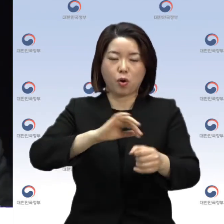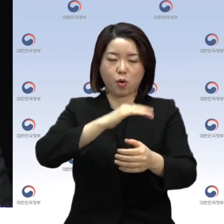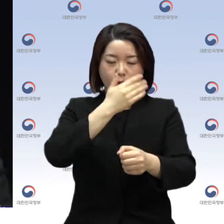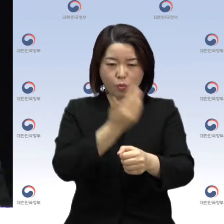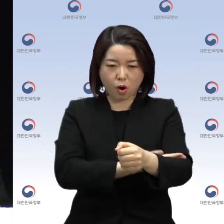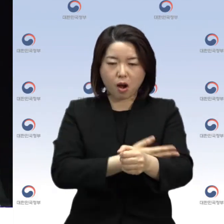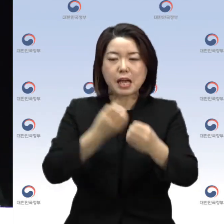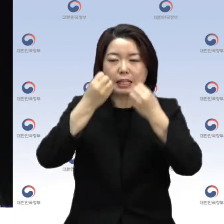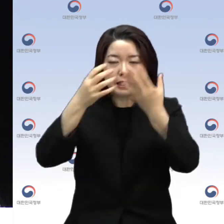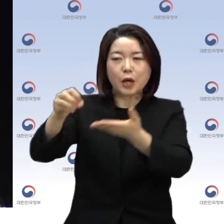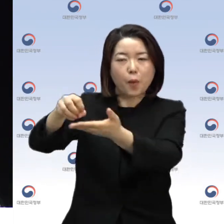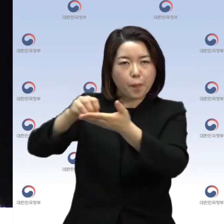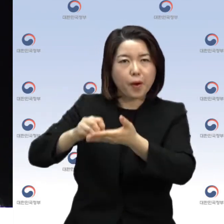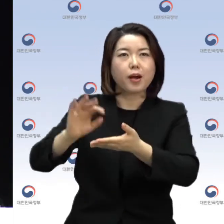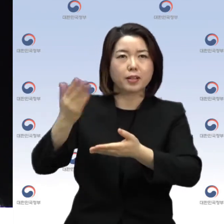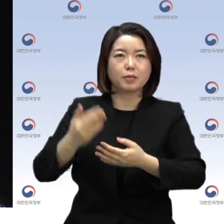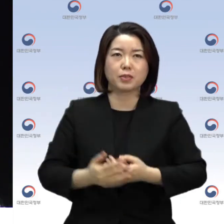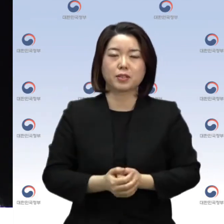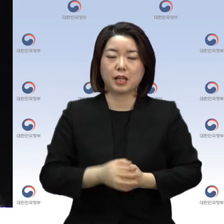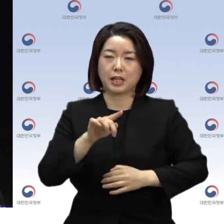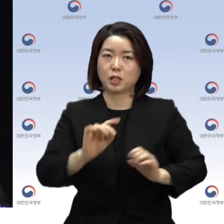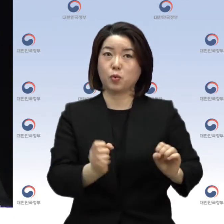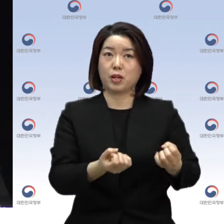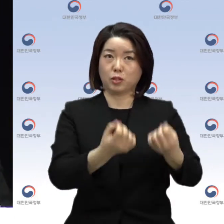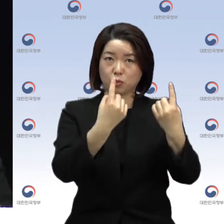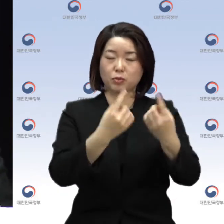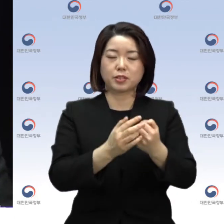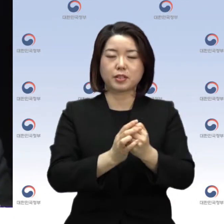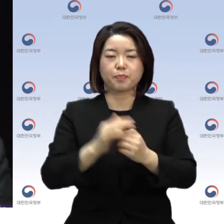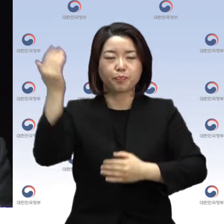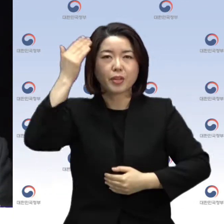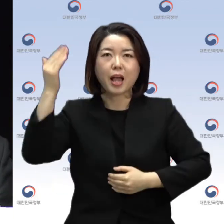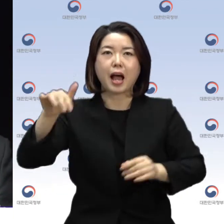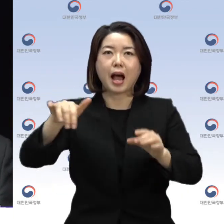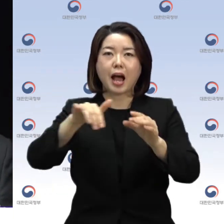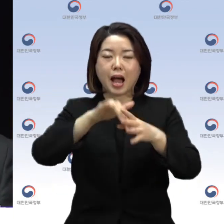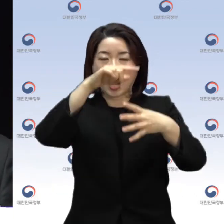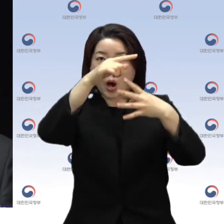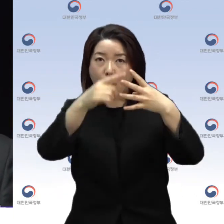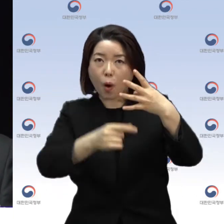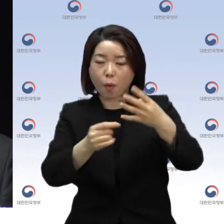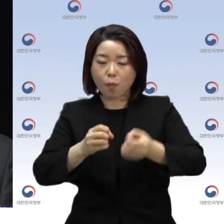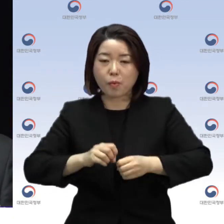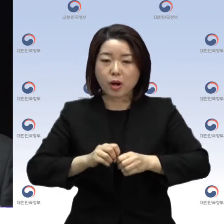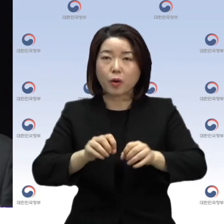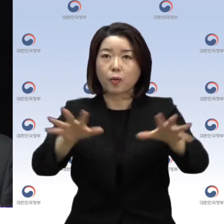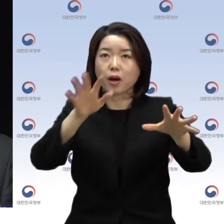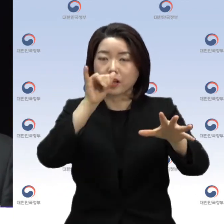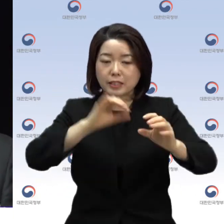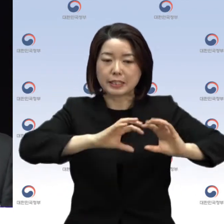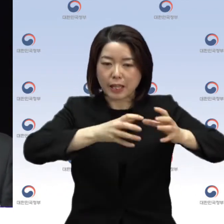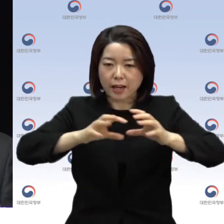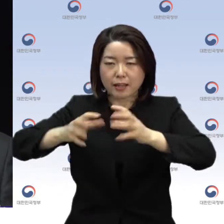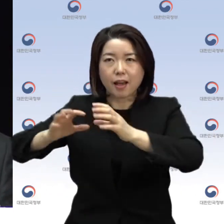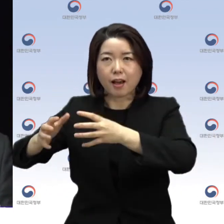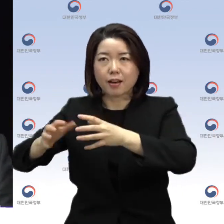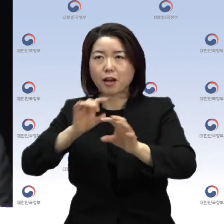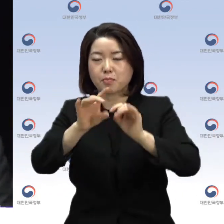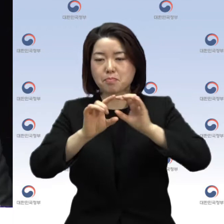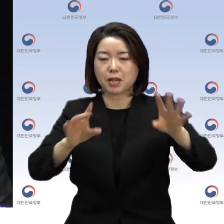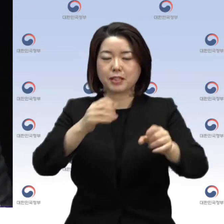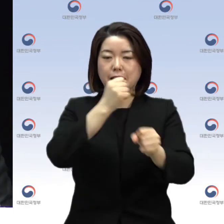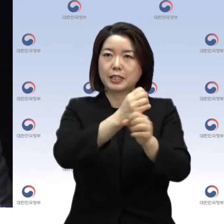신규 도입하겠습니다. 이와 더불어서 한류 콘텐츠가 진출해 있는 국가별로